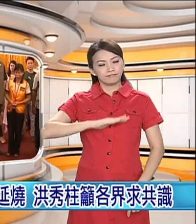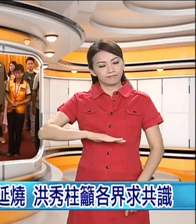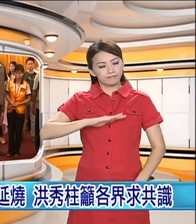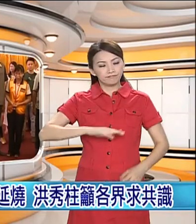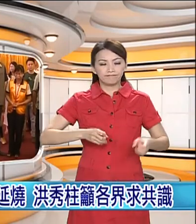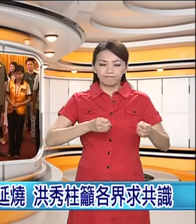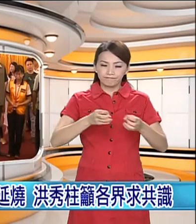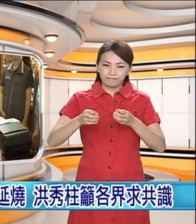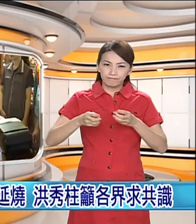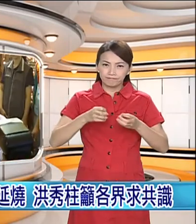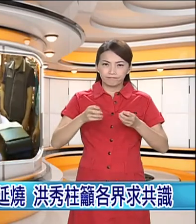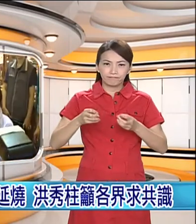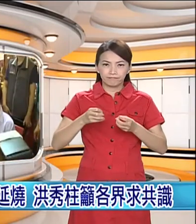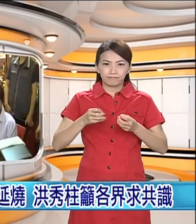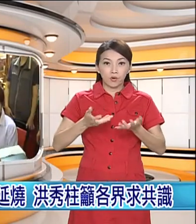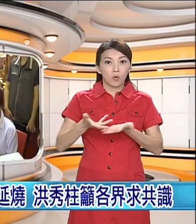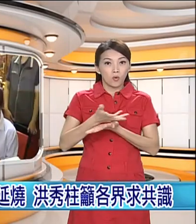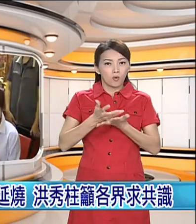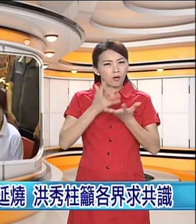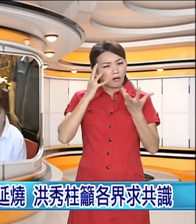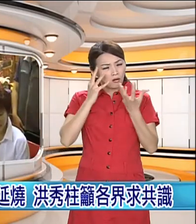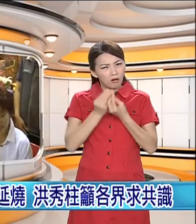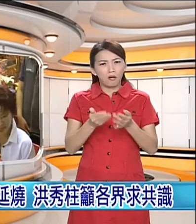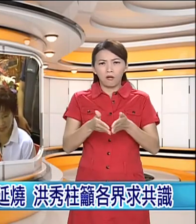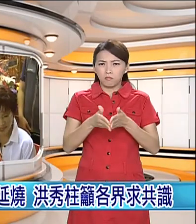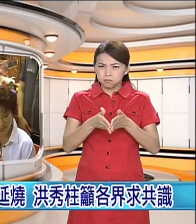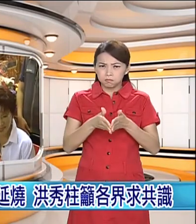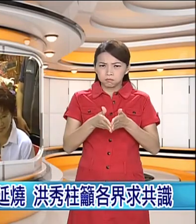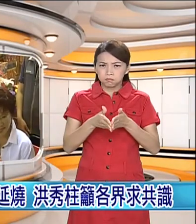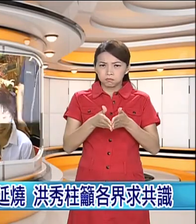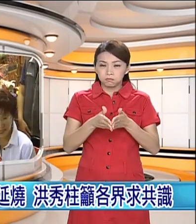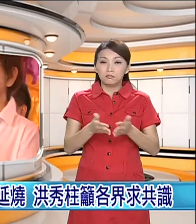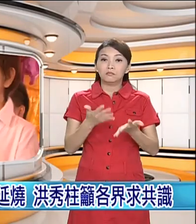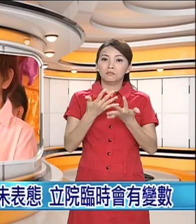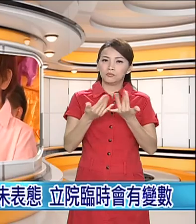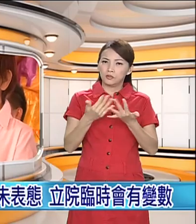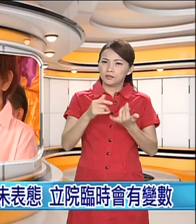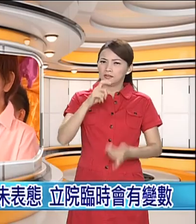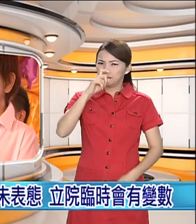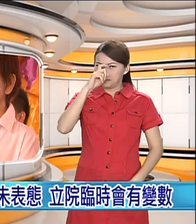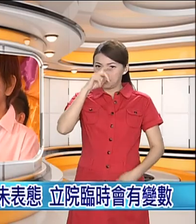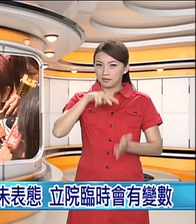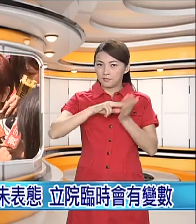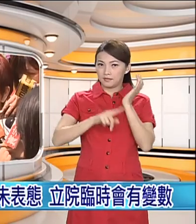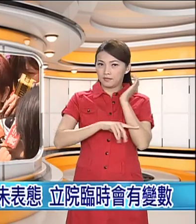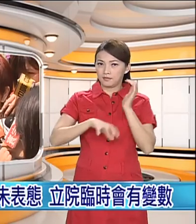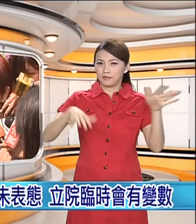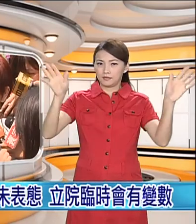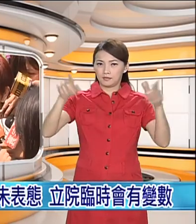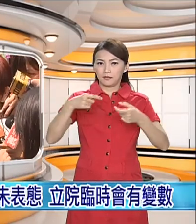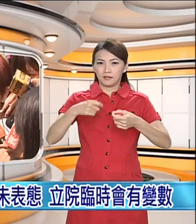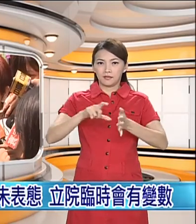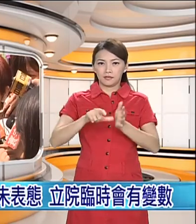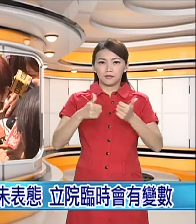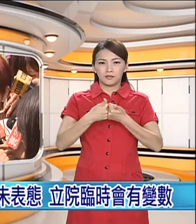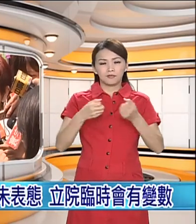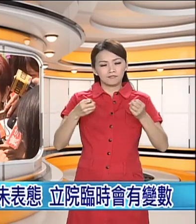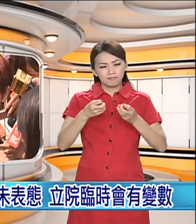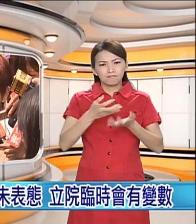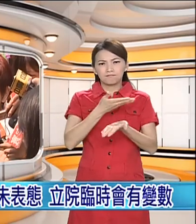学生希望立法院能够召开临时会解决课纲的问题，但是因为